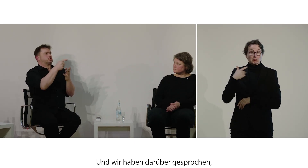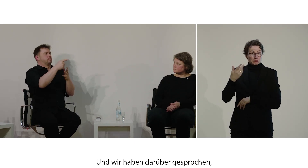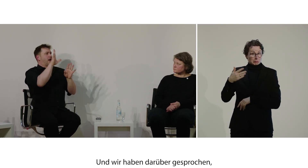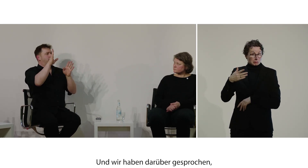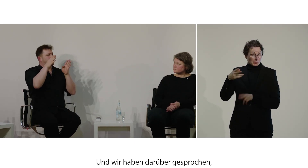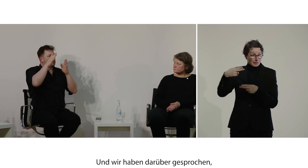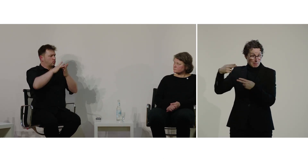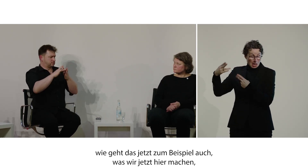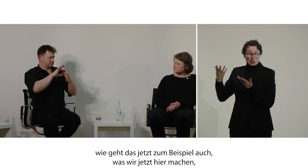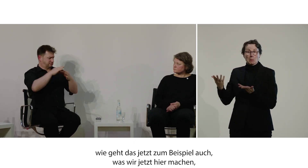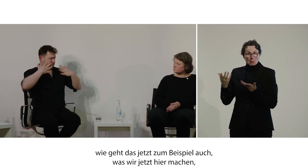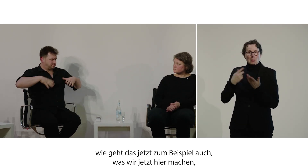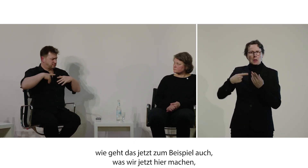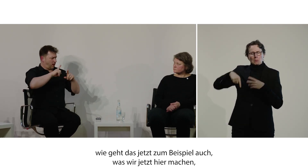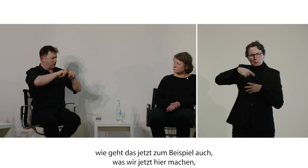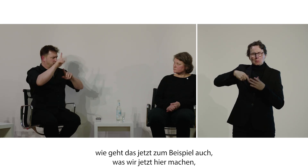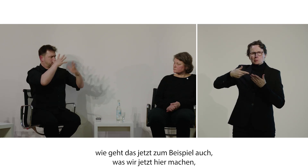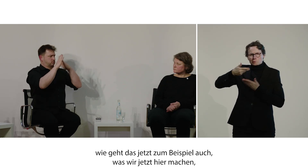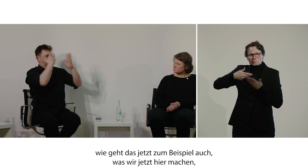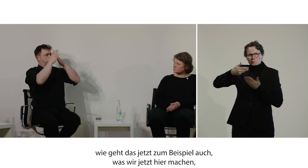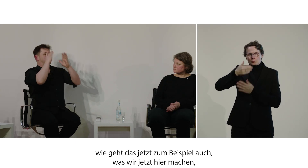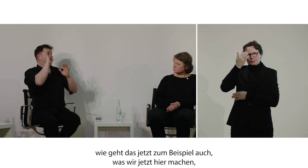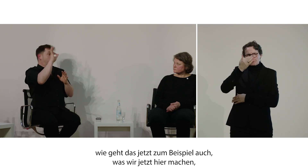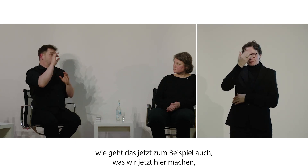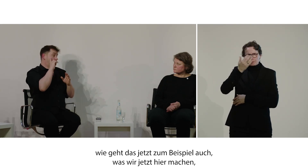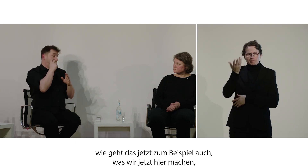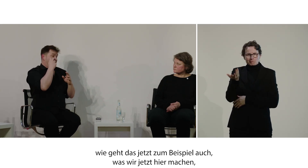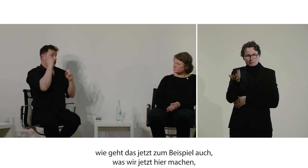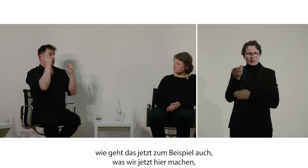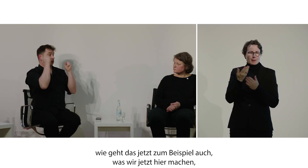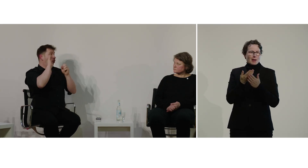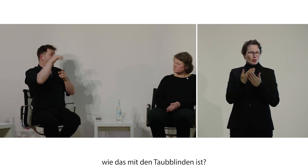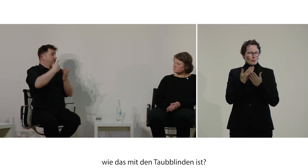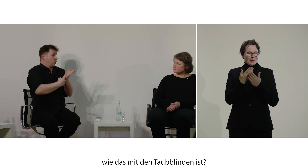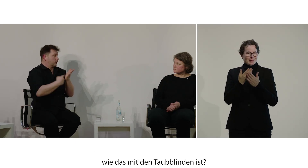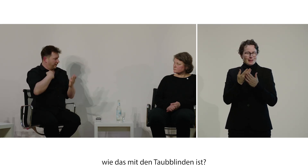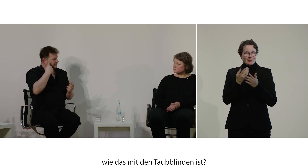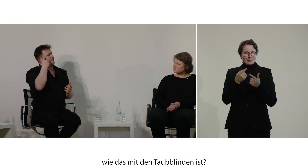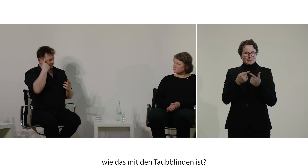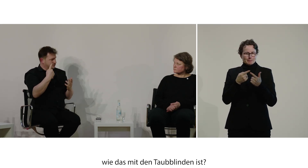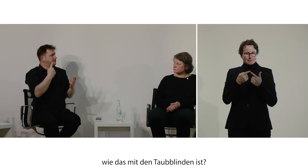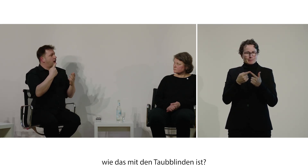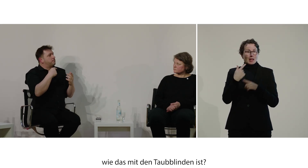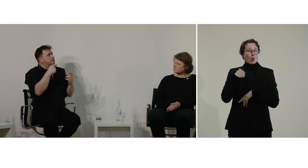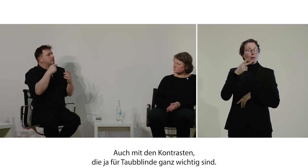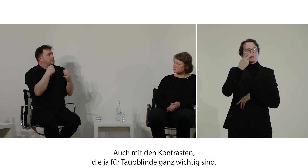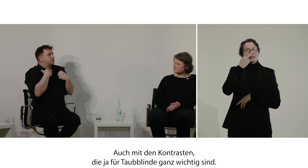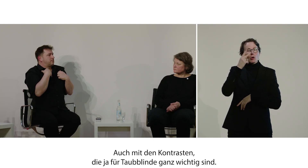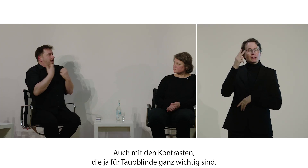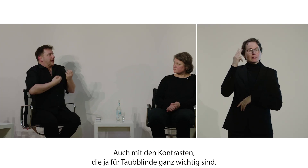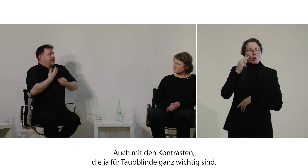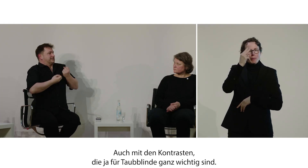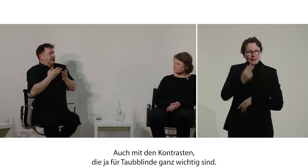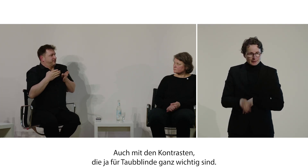darüber gesprochen, wie geht es jetzt zum Beispiel auch, was wir jetzt hier machen, wie das mit den Taubblinden ist, auch mit